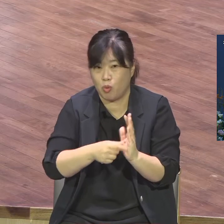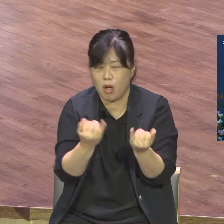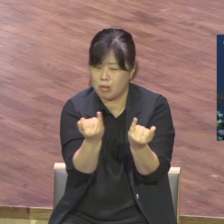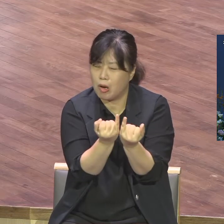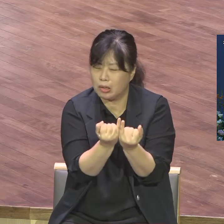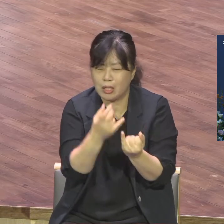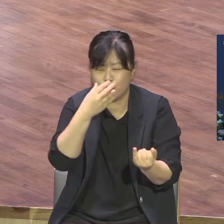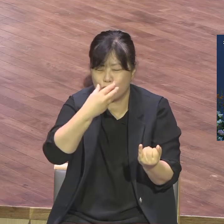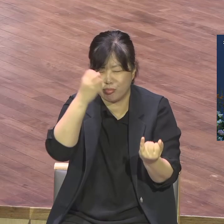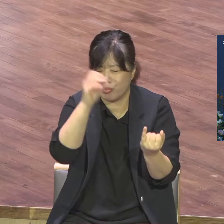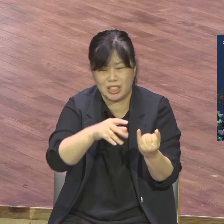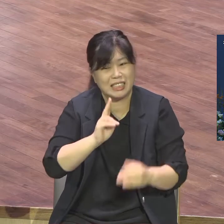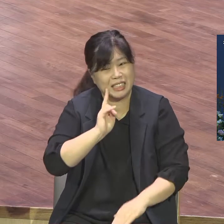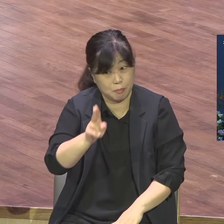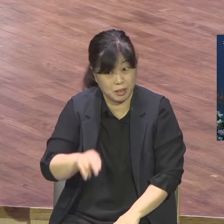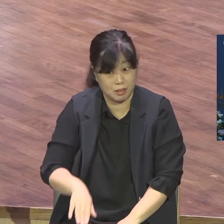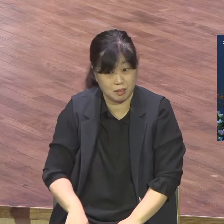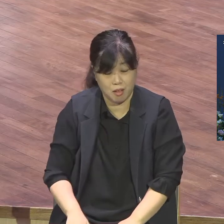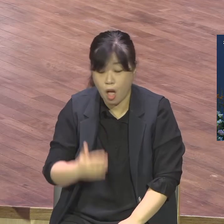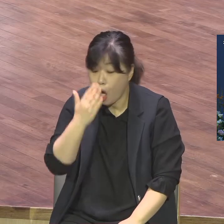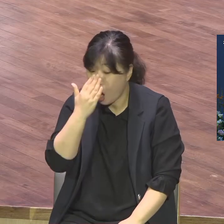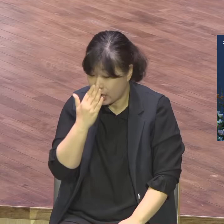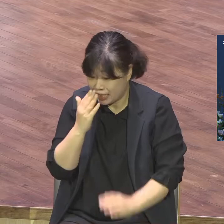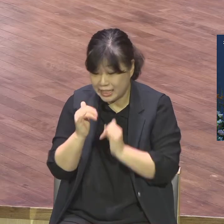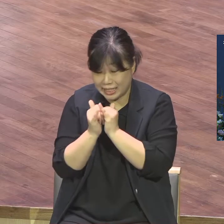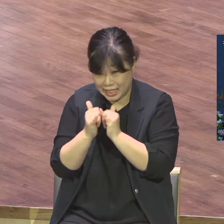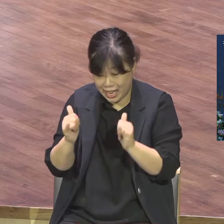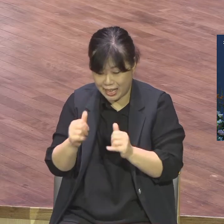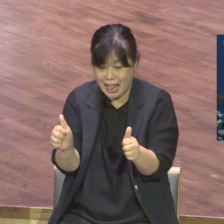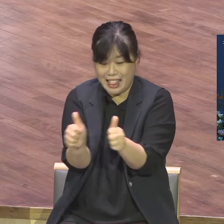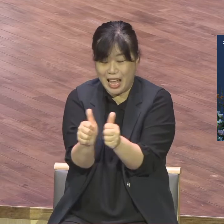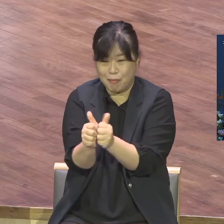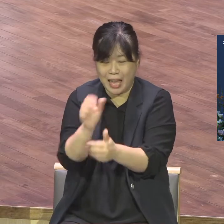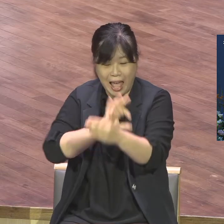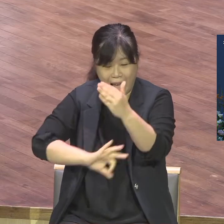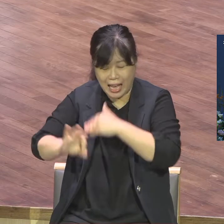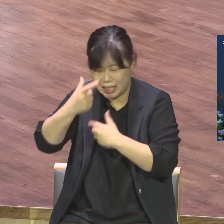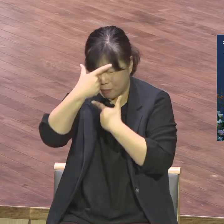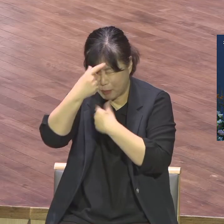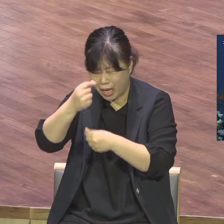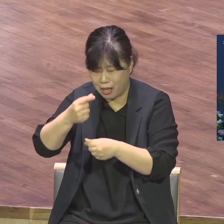하나님, 나를 여자로 태어나지 않게 하신 것 감사합니다.